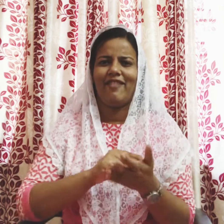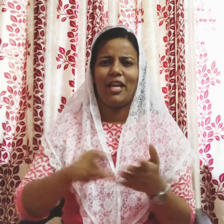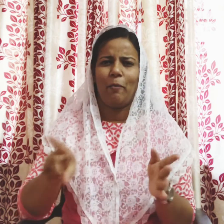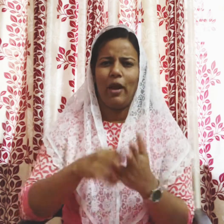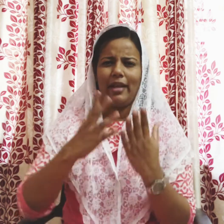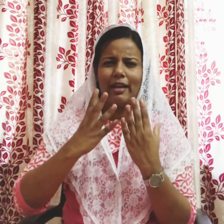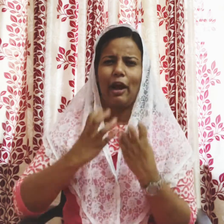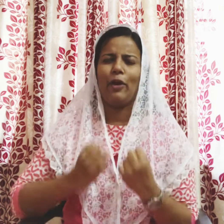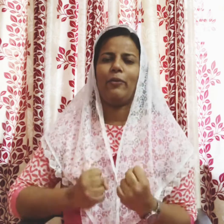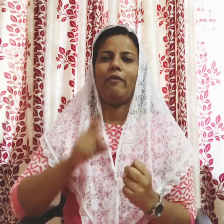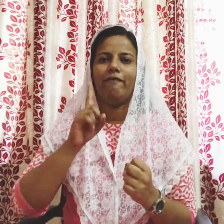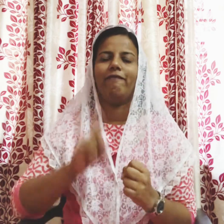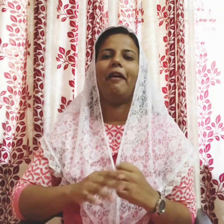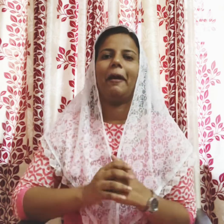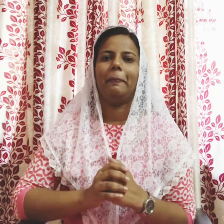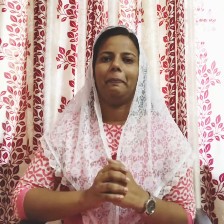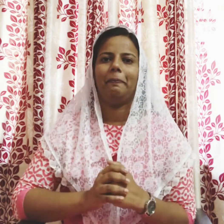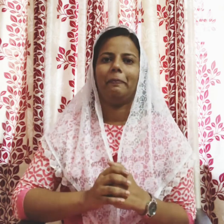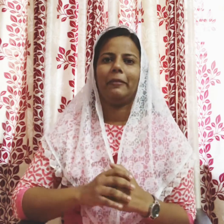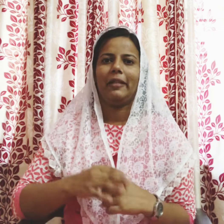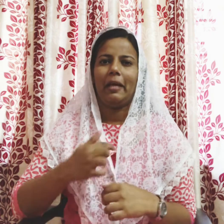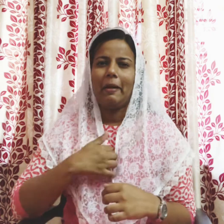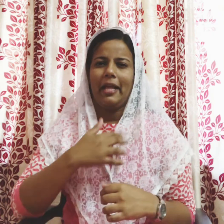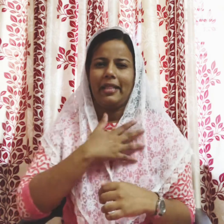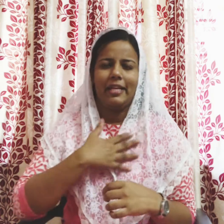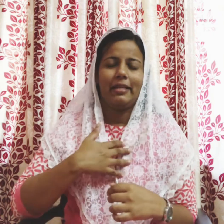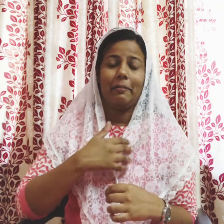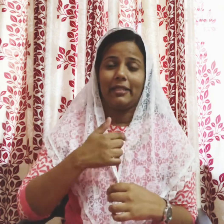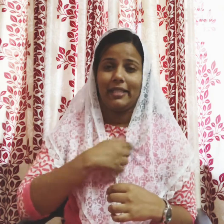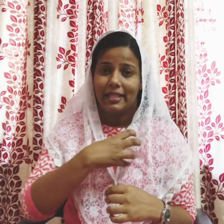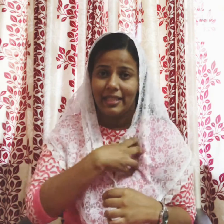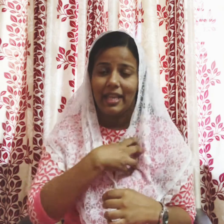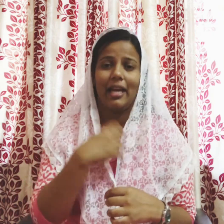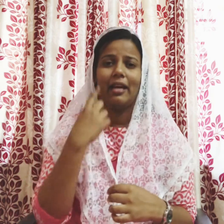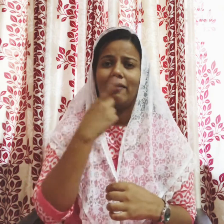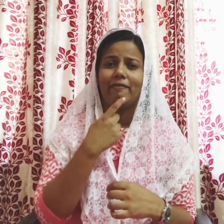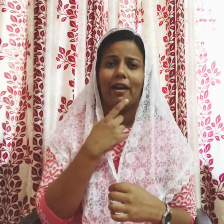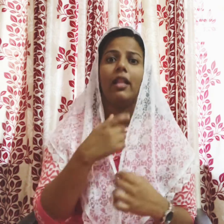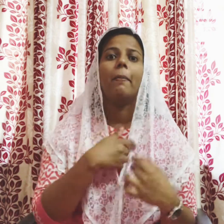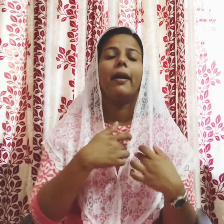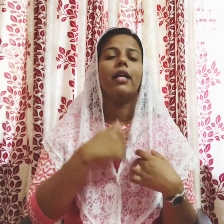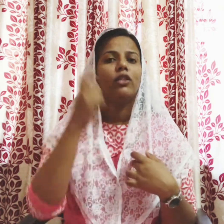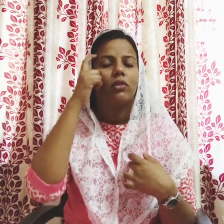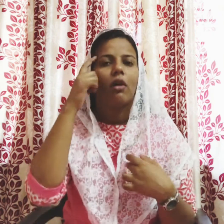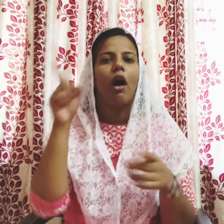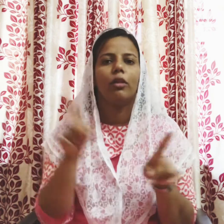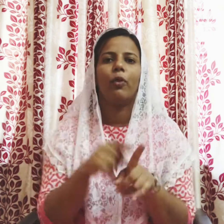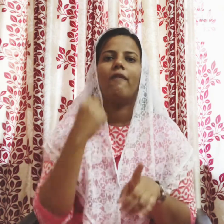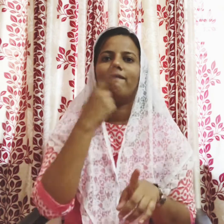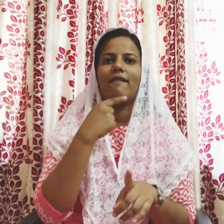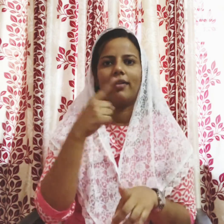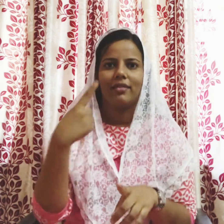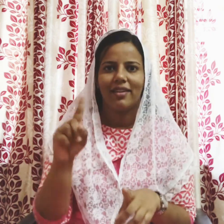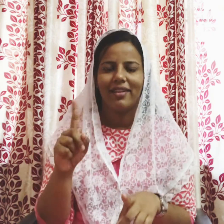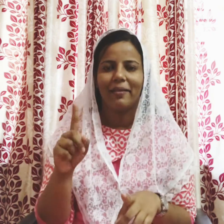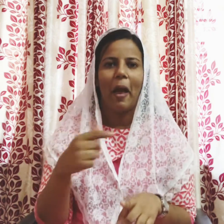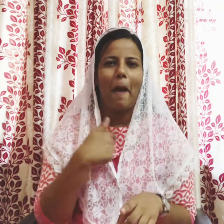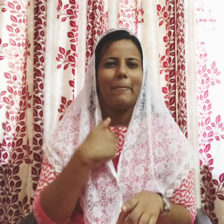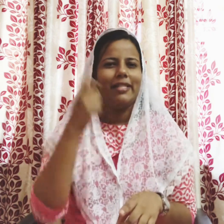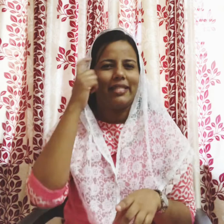ഒരു നിയന്ത്രണം ഹൃദയത്തിനകത്തുണ്ടാകണം. നമ്മുടെ ചിന്തകൾക്ക്, നമ്മുടെ വാക്ക്, നമ്മുടെ ചിന്തയിൽ എന്ത് വരുന്നു അതാ വാക്കിൽ വരുന്നു. അതുകൊണ്ട് ചിന്തയെ